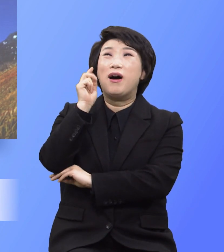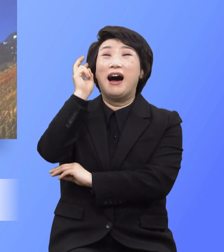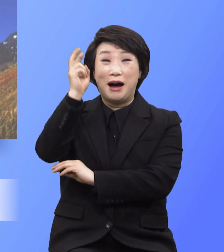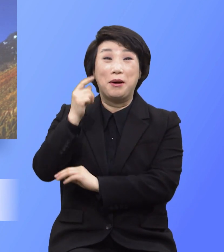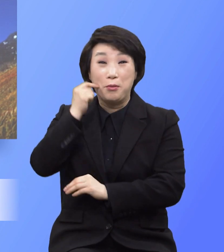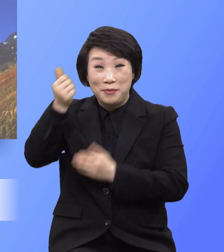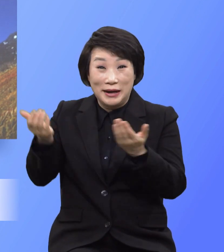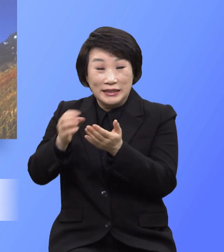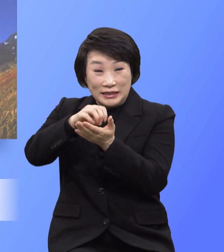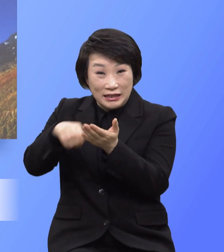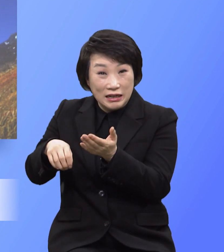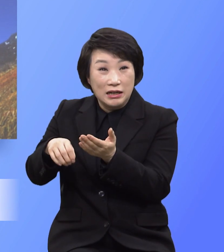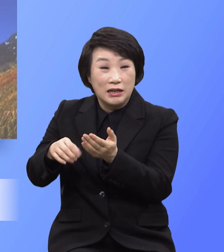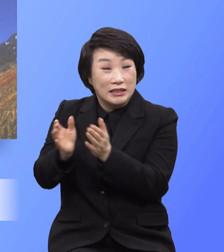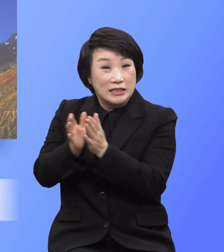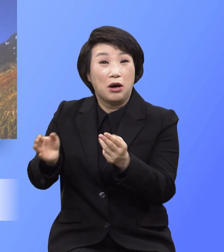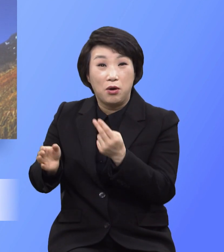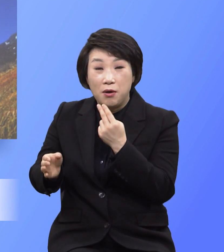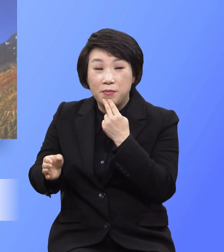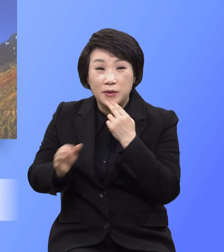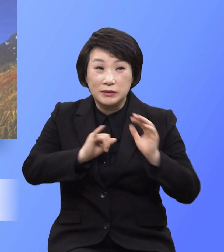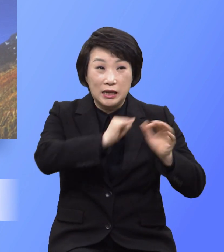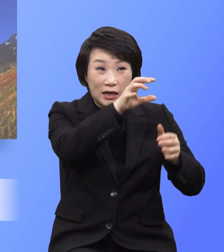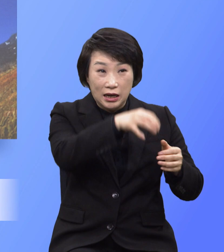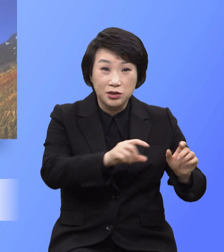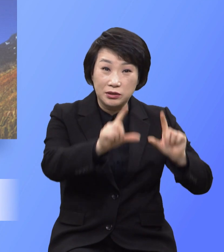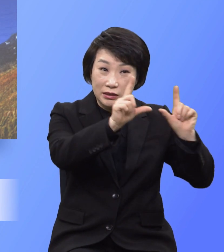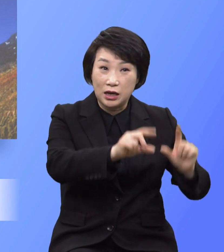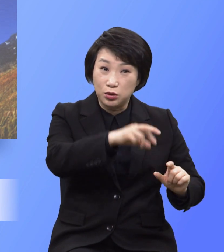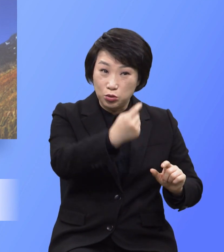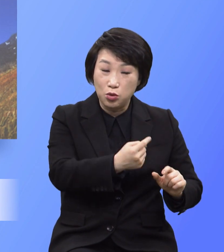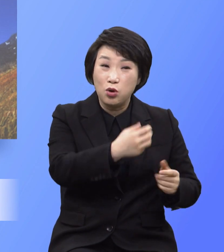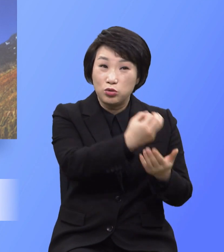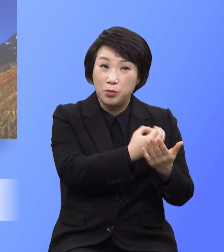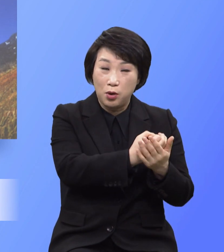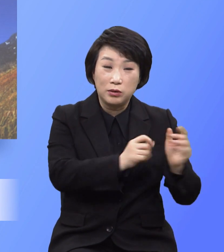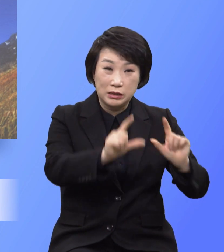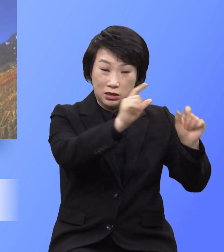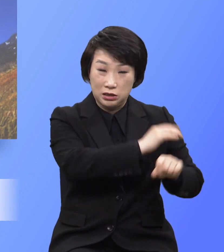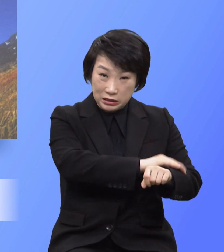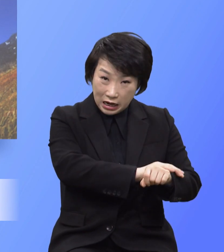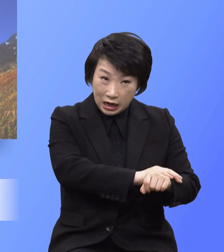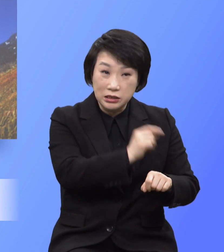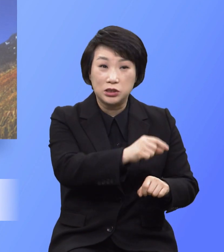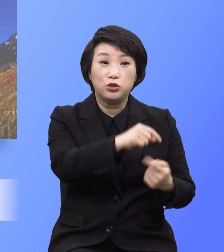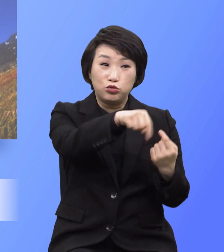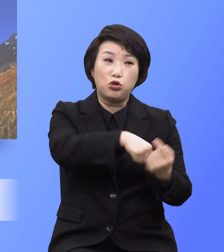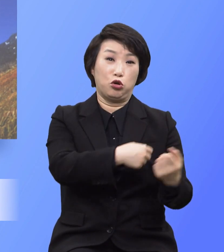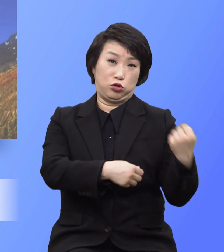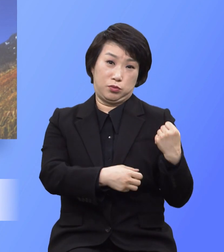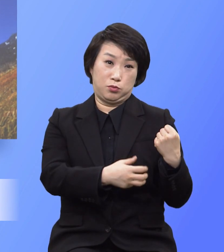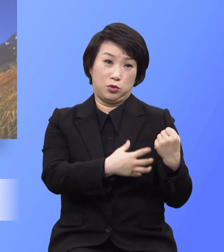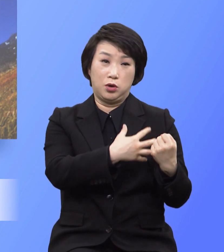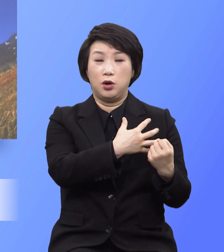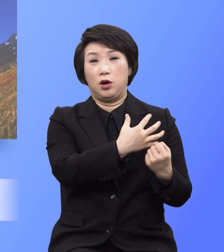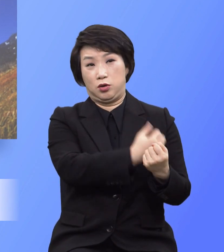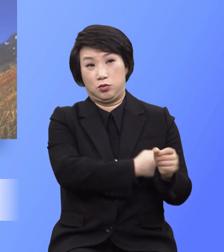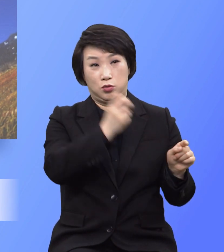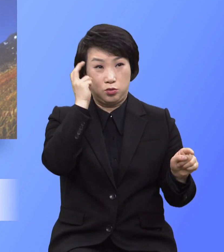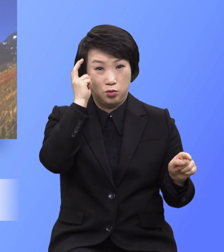살았어도 그래도 돈 벌고 잘 살 수 있는 경영 능력이 있지